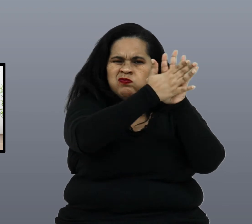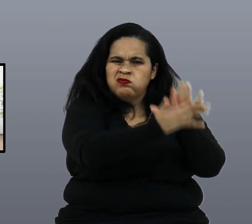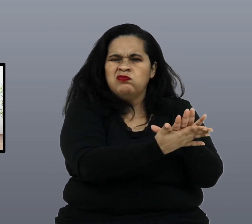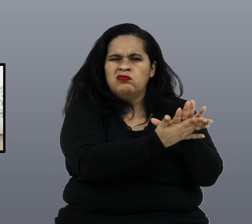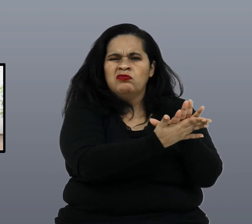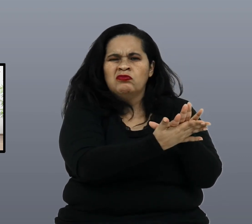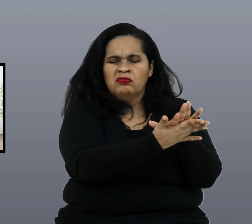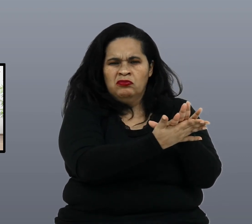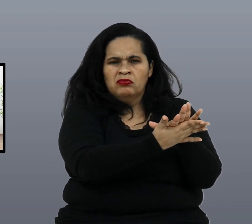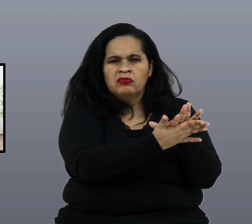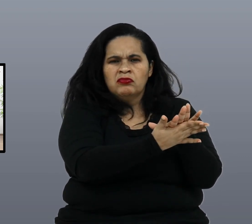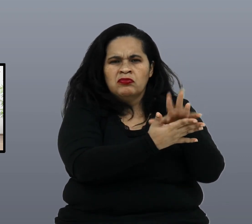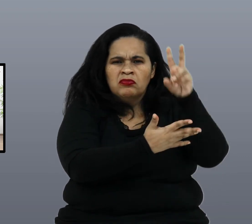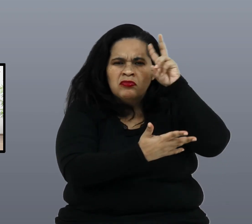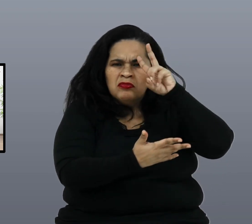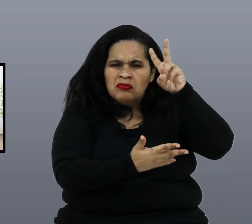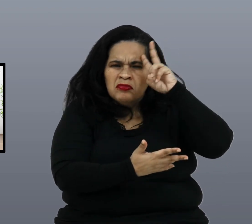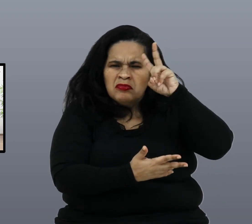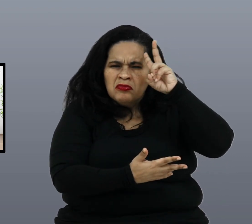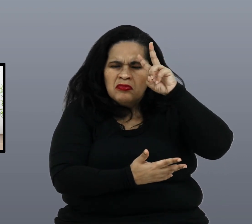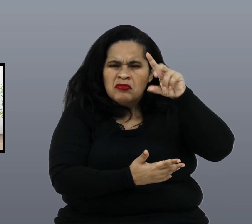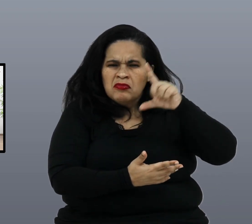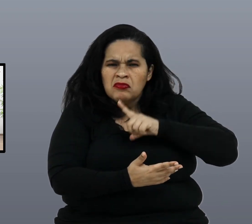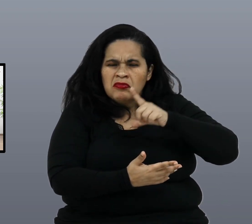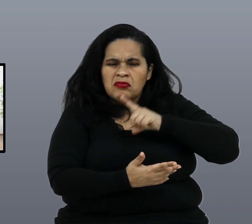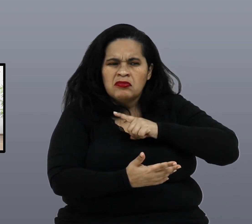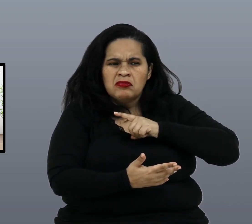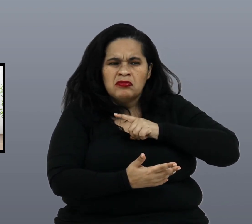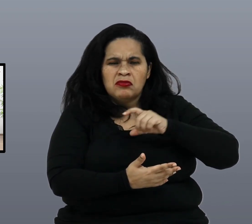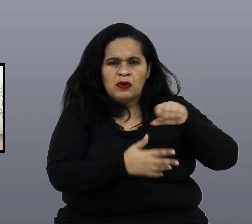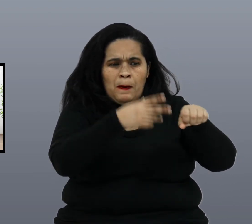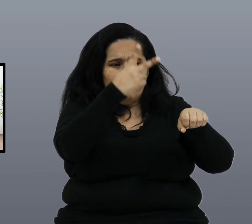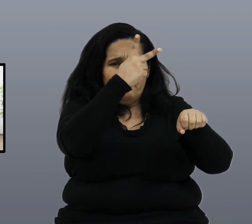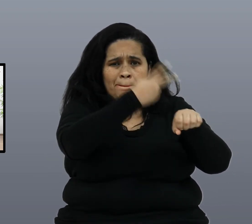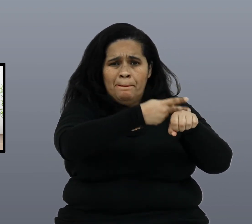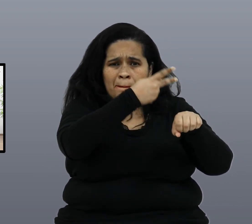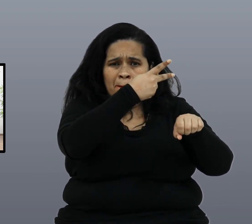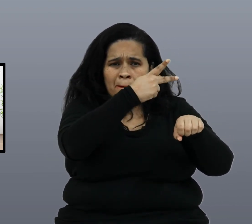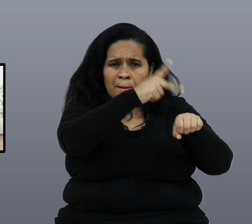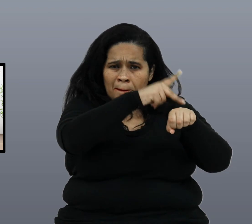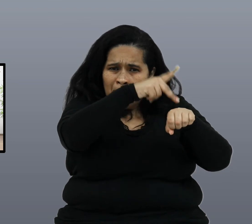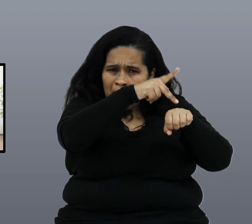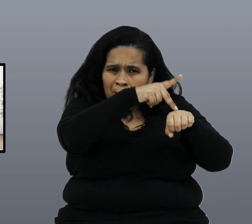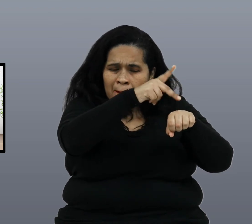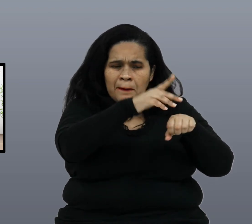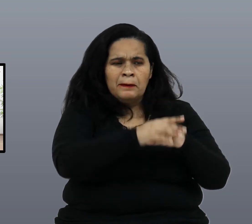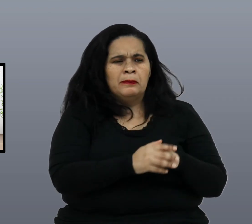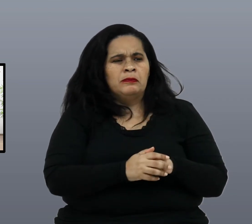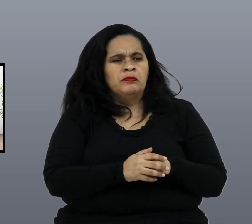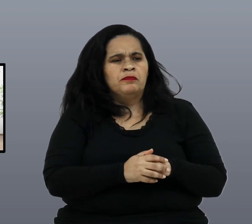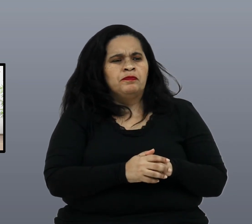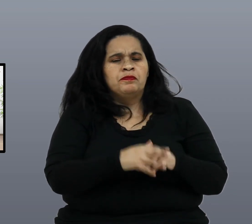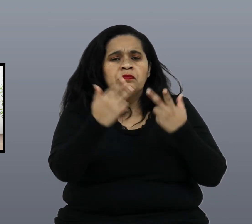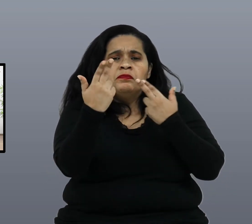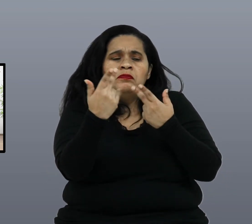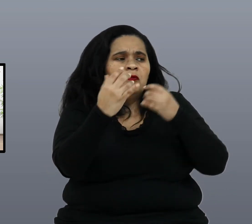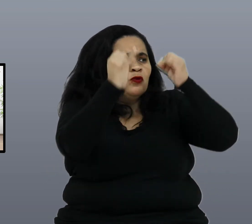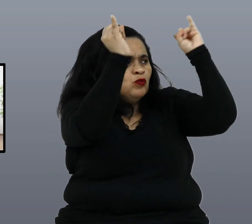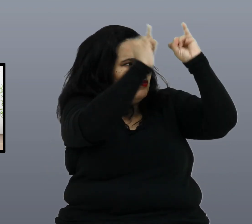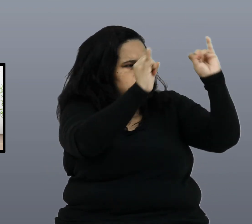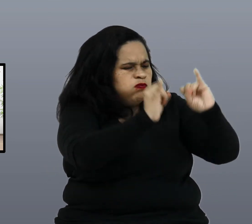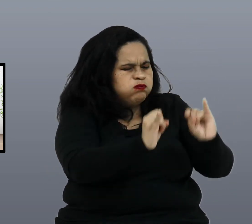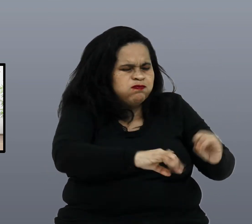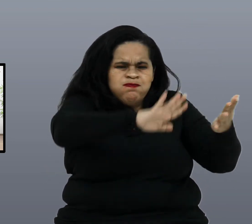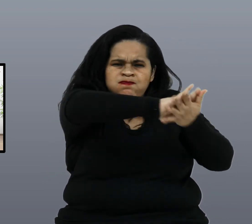lá da pequena pedra que destrói, né? Ele é destruído na estátua, aqui ele vai ter um fim